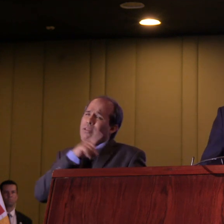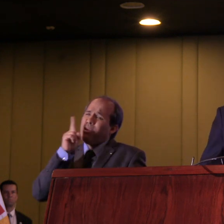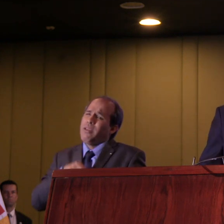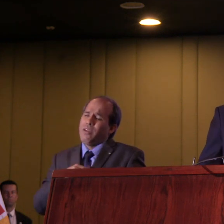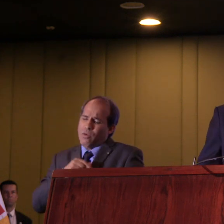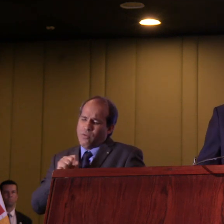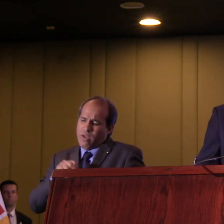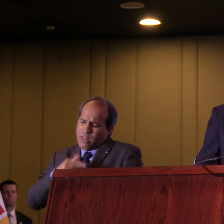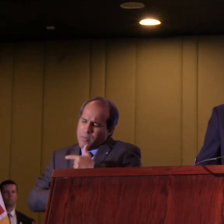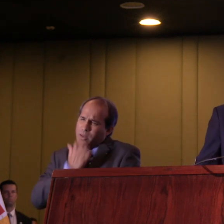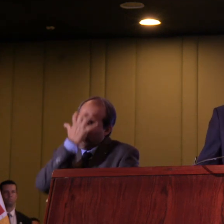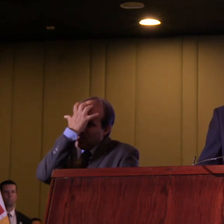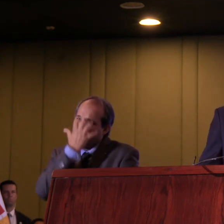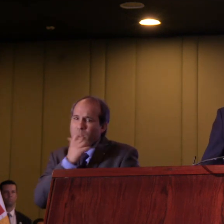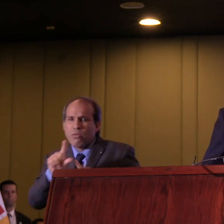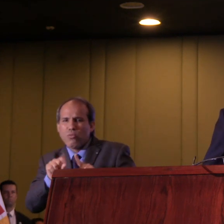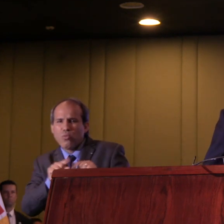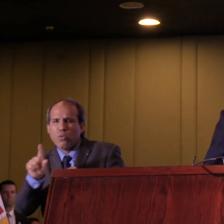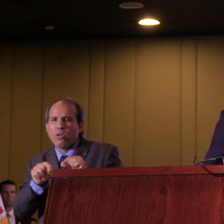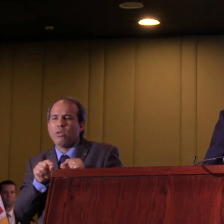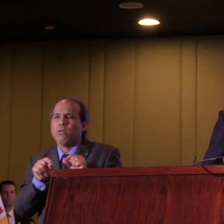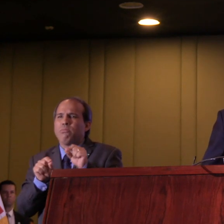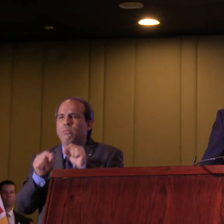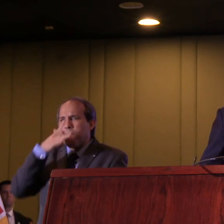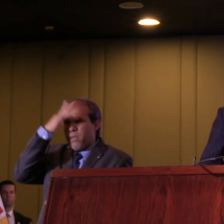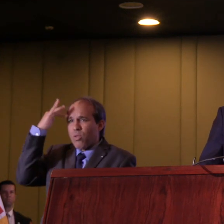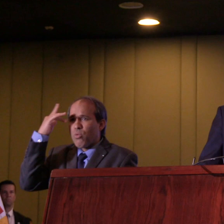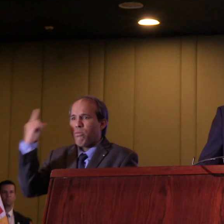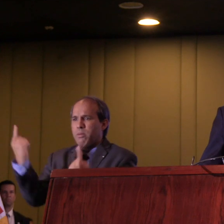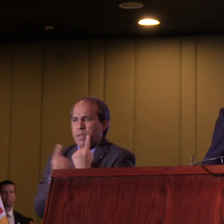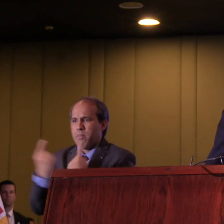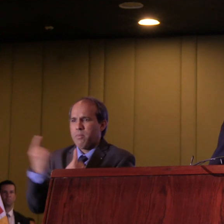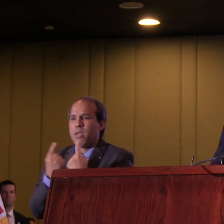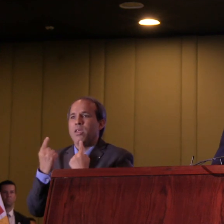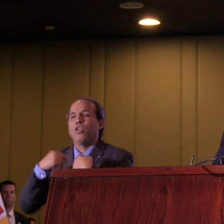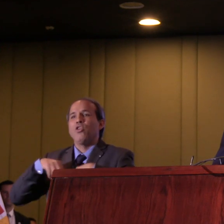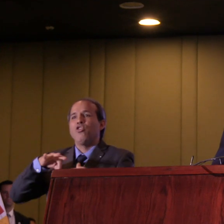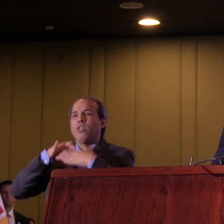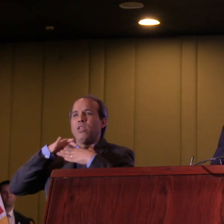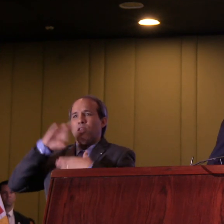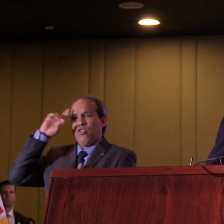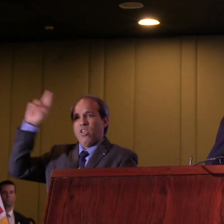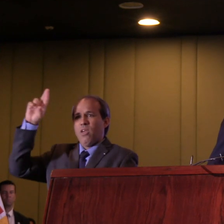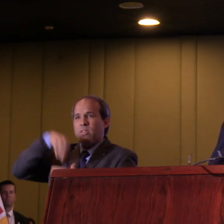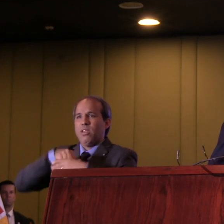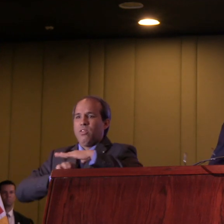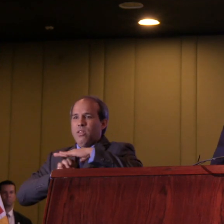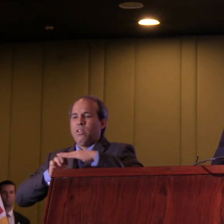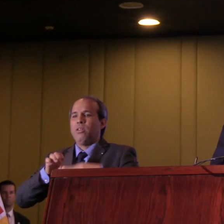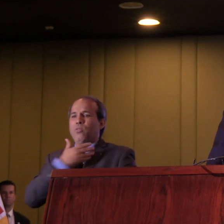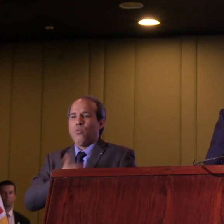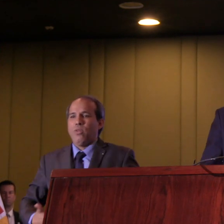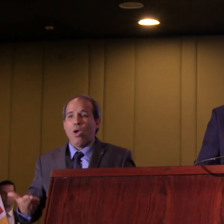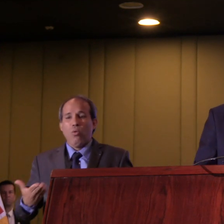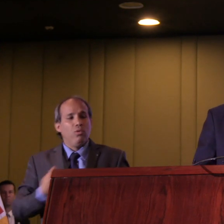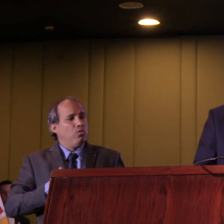séria de se escolher pessoas para estarem à frente dessas estatais. O caso é que hoje,